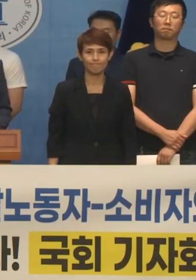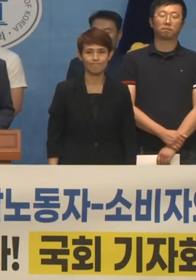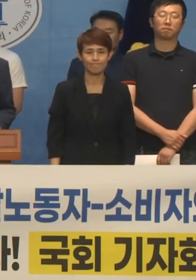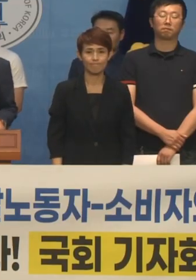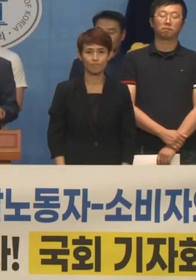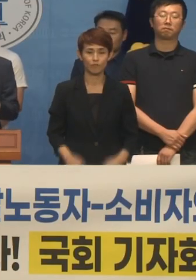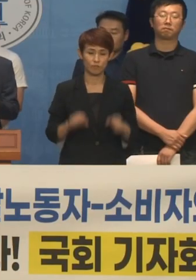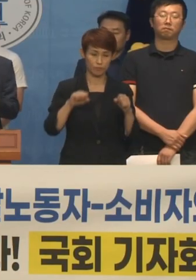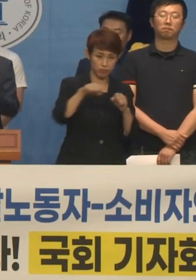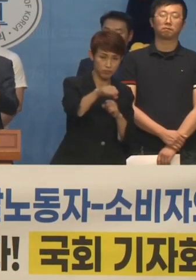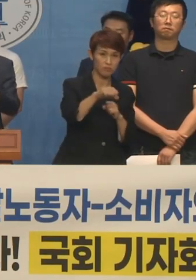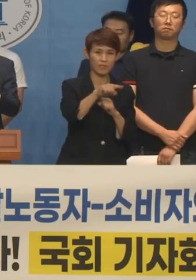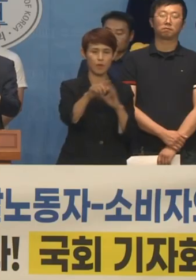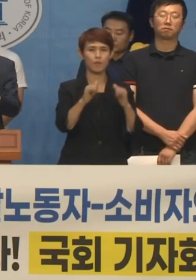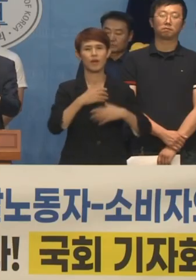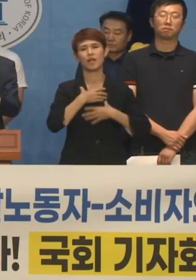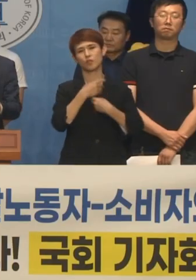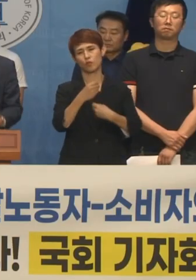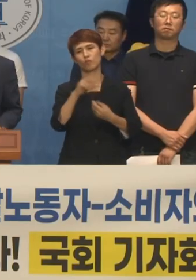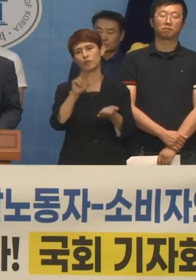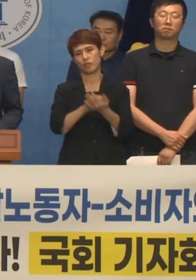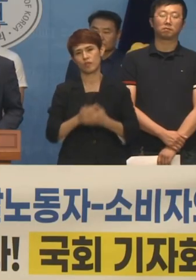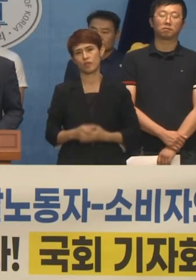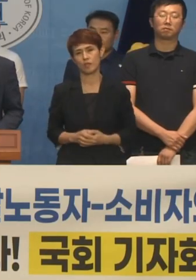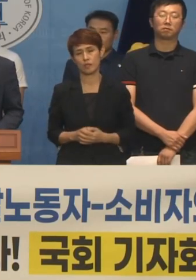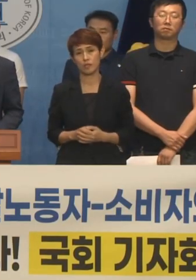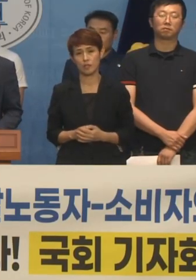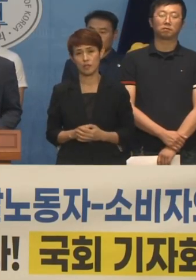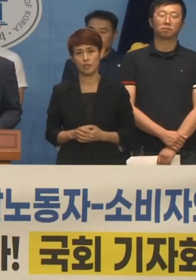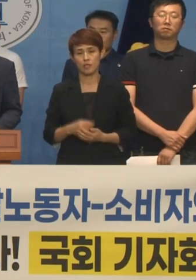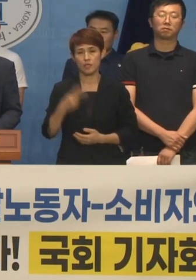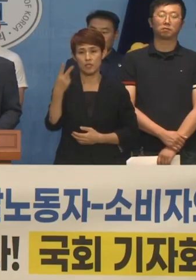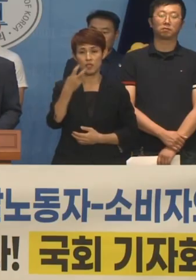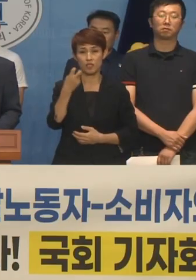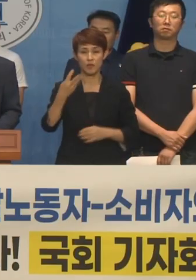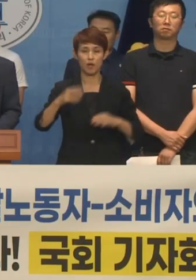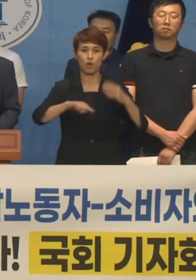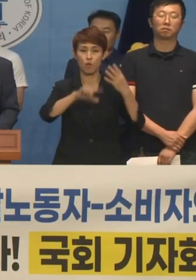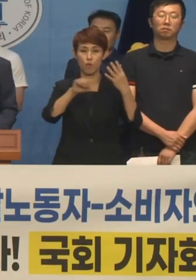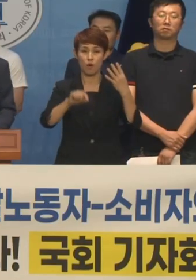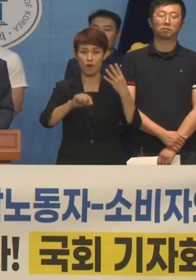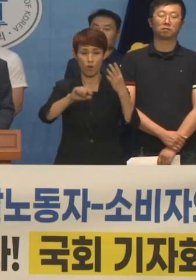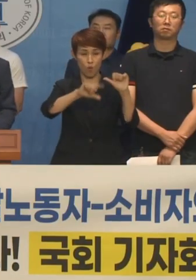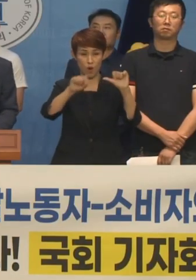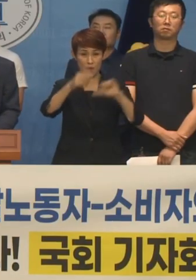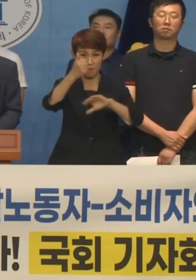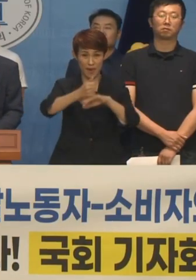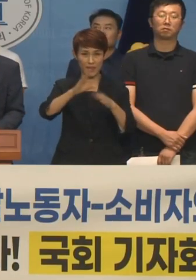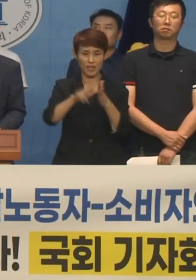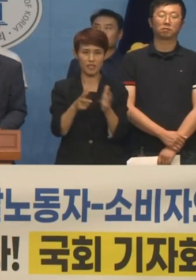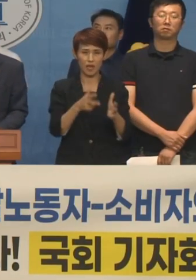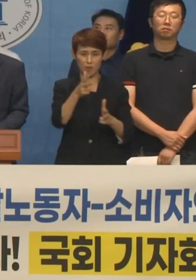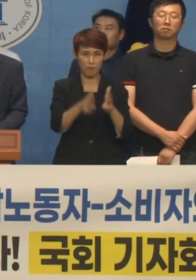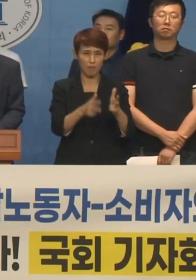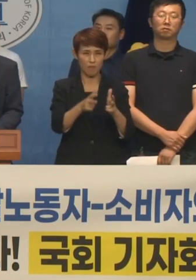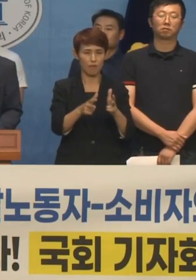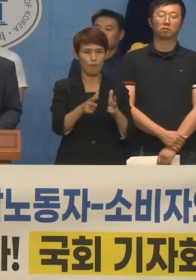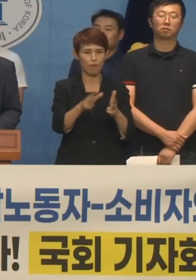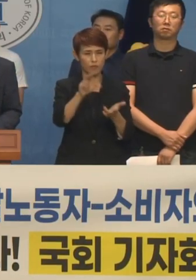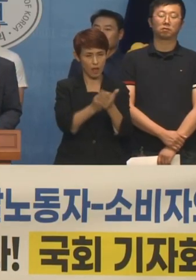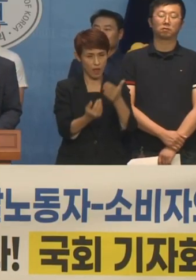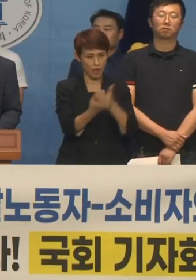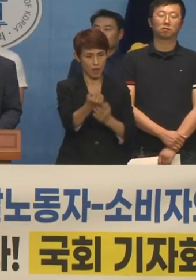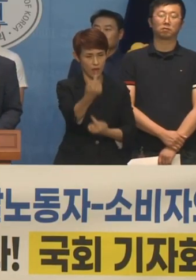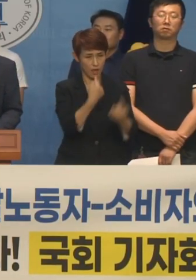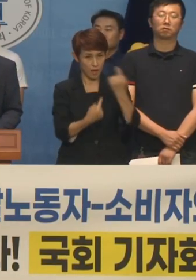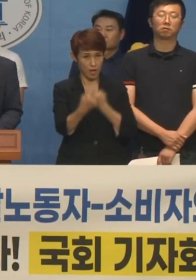라이더 안전도 큰 문제입니다. 2024년 5월 말 기준 산업재해 성인 건수 1위